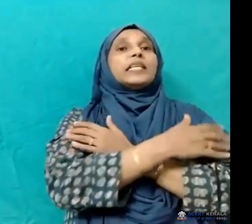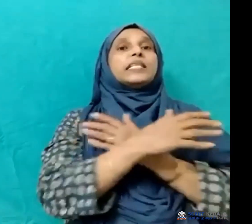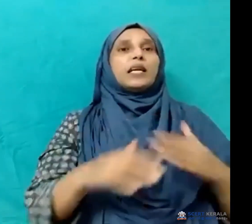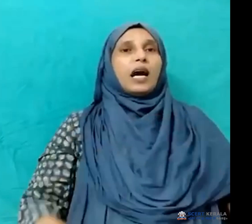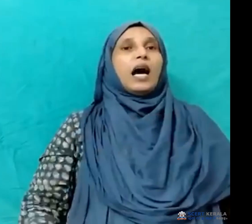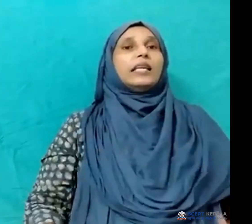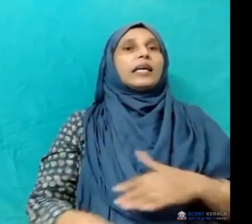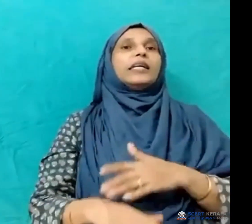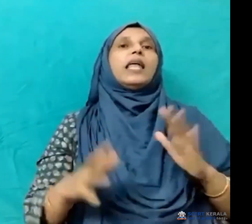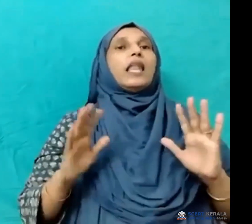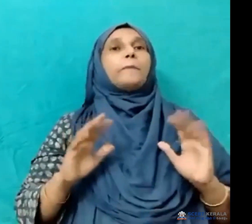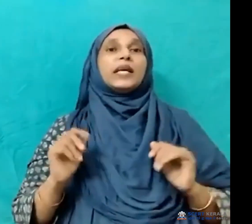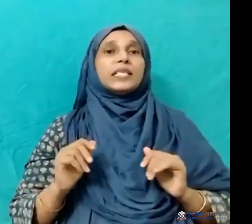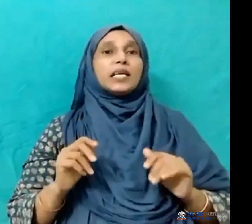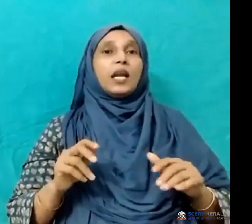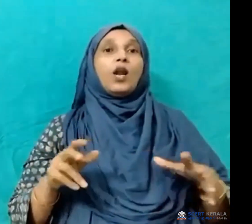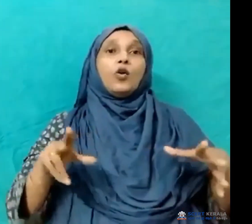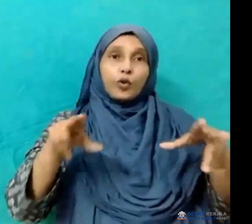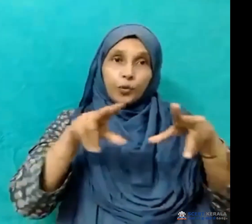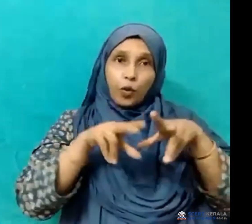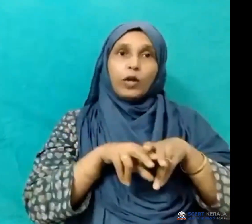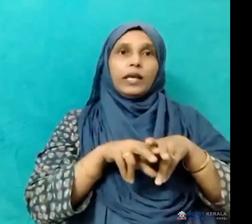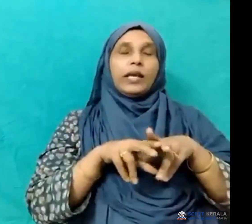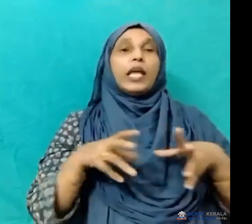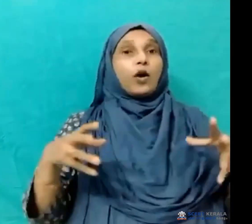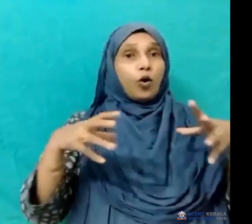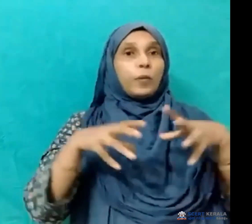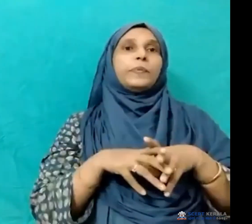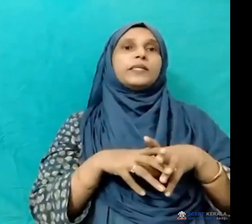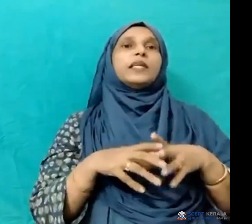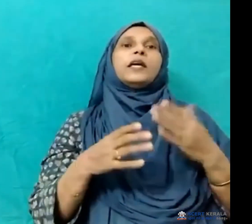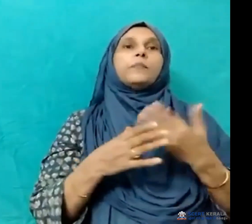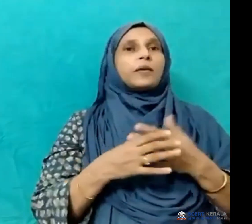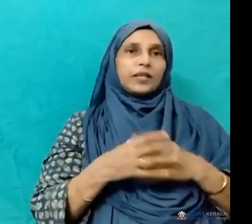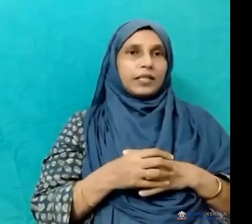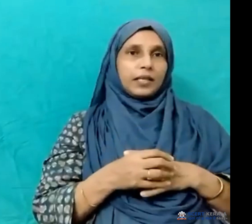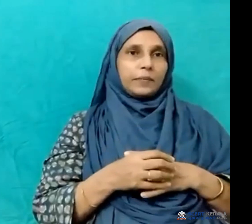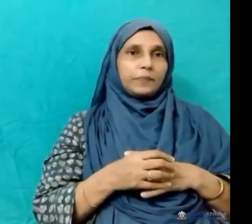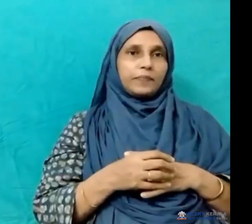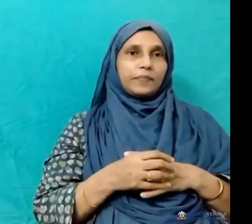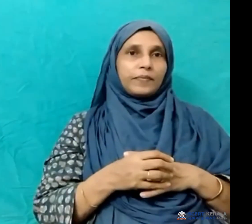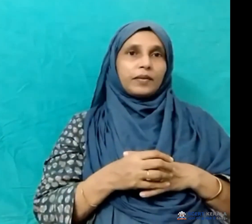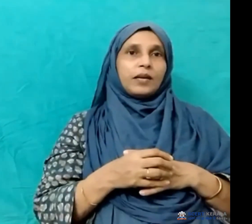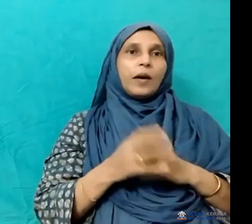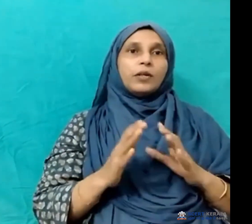പേശികൾ കാലിലെ കയ്യിലെല്ലാം പേശികൾ ഒരുപോലെ ഏകോപിപ്പിച്ച് പ്രവർത്തിക്കണം. അപ്പൊ